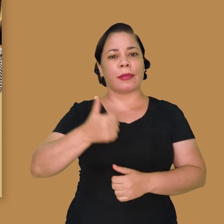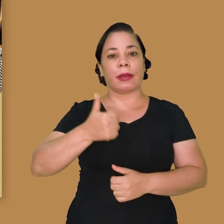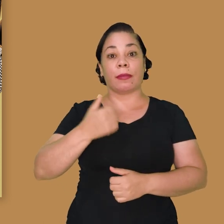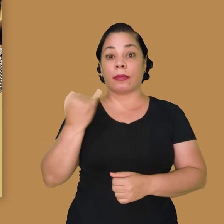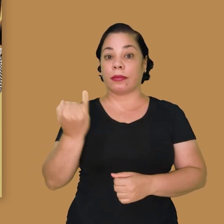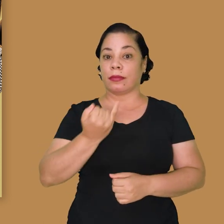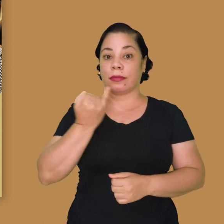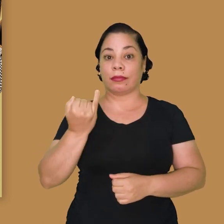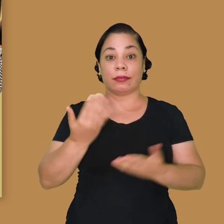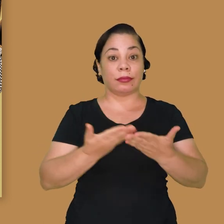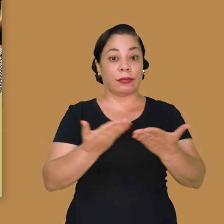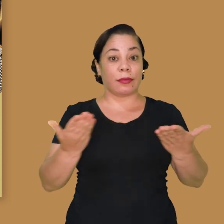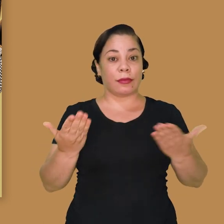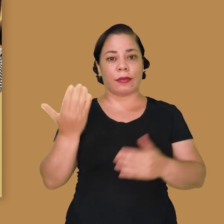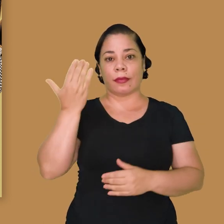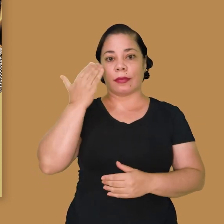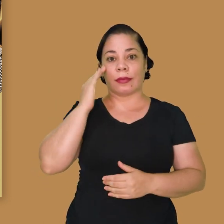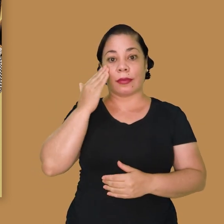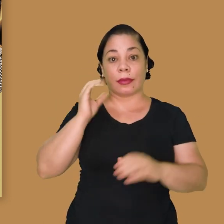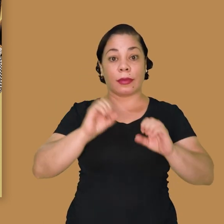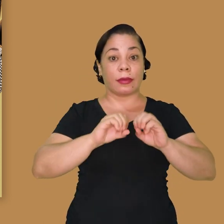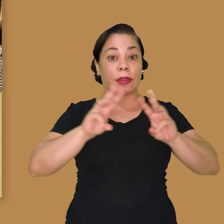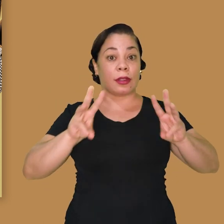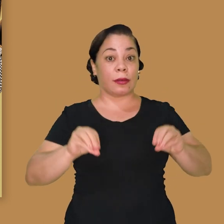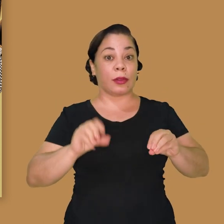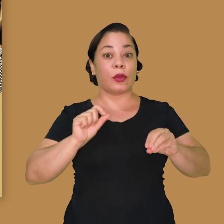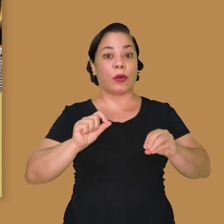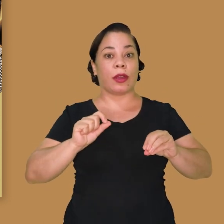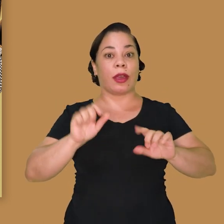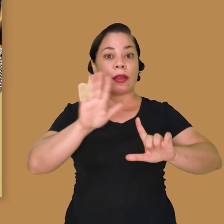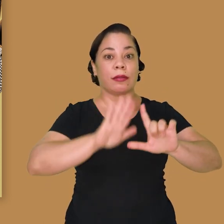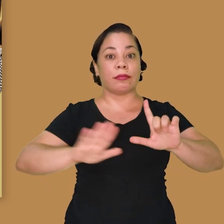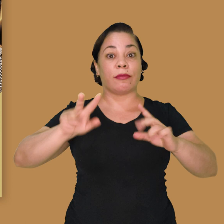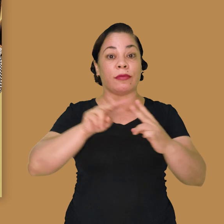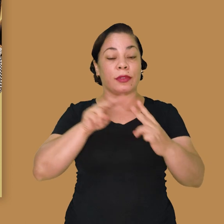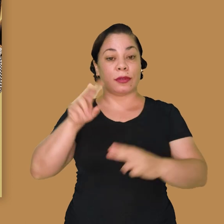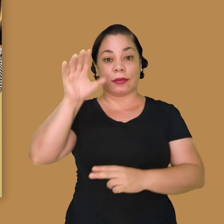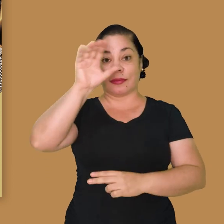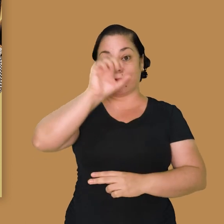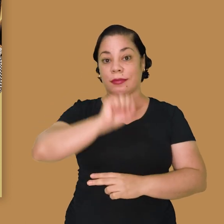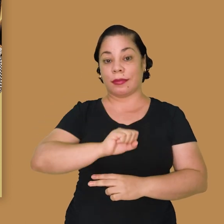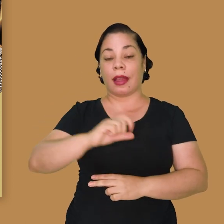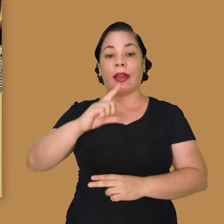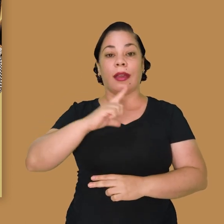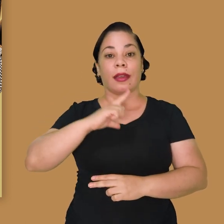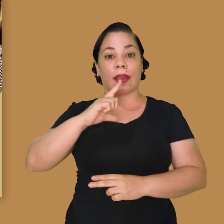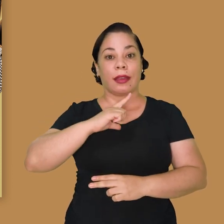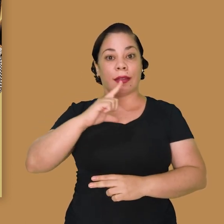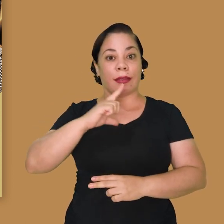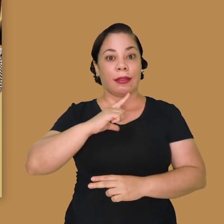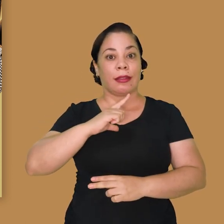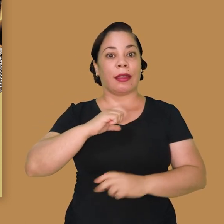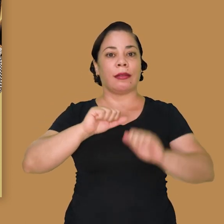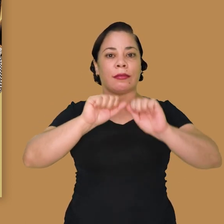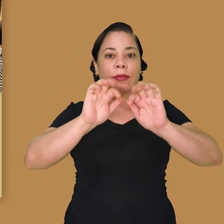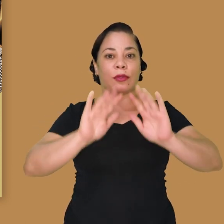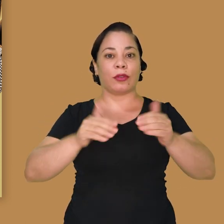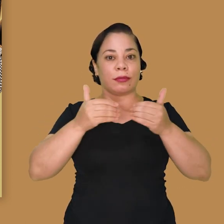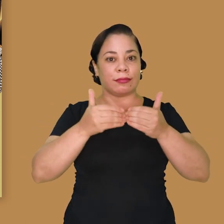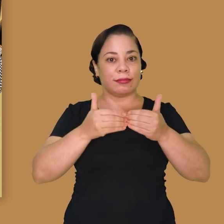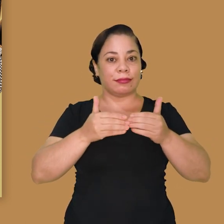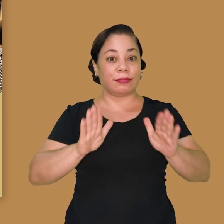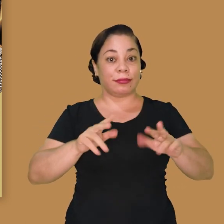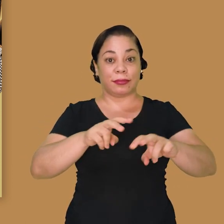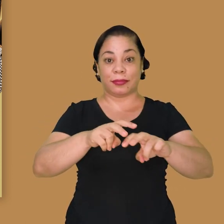primeiramente é importante que você saiba que o moodle é um ambiente virtual de aprendizagem que possui uma abordagem